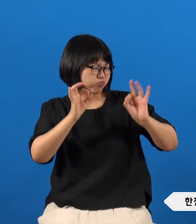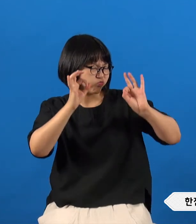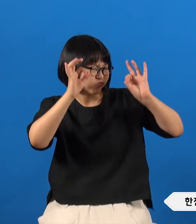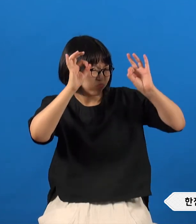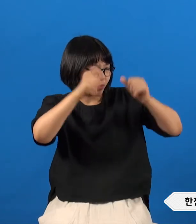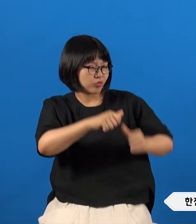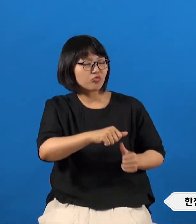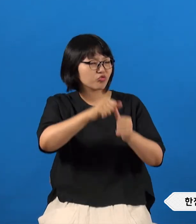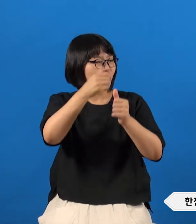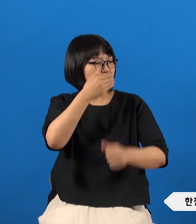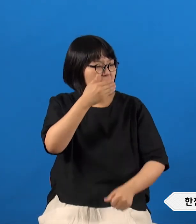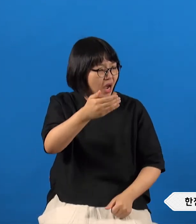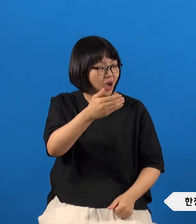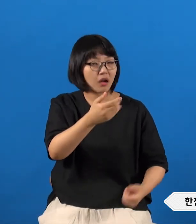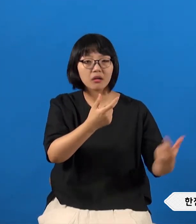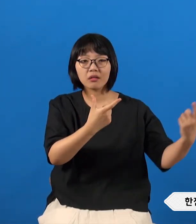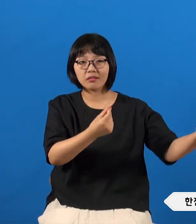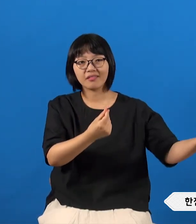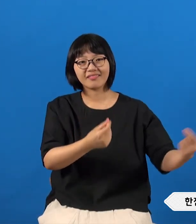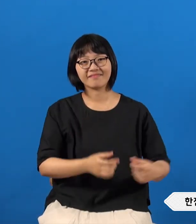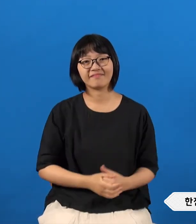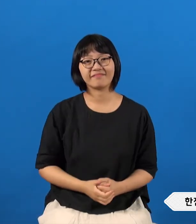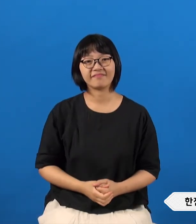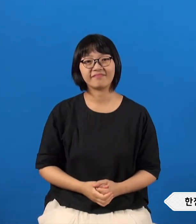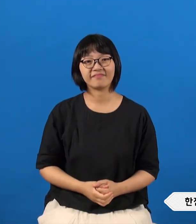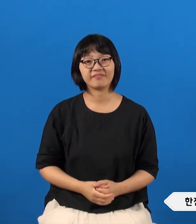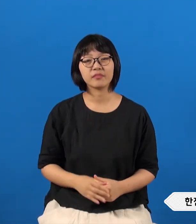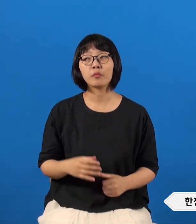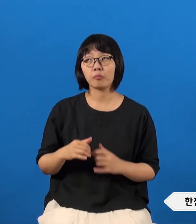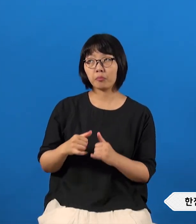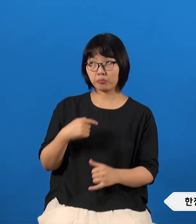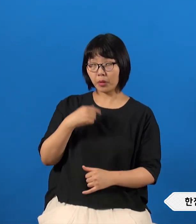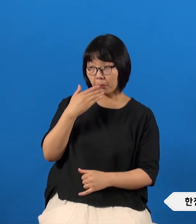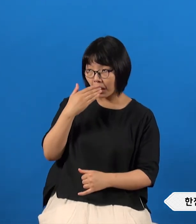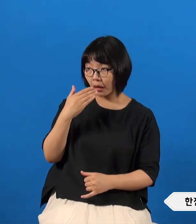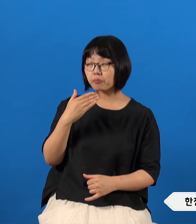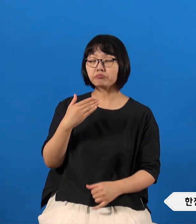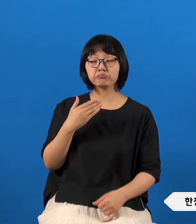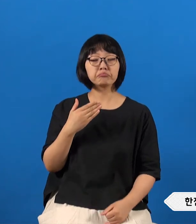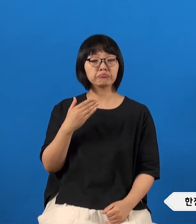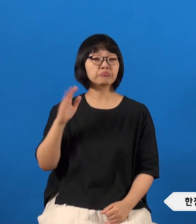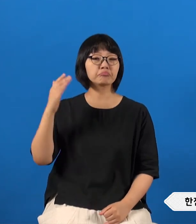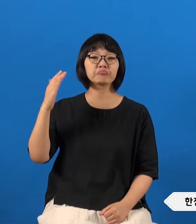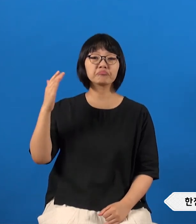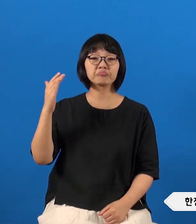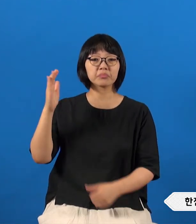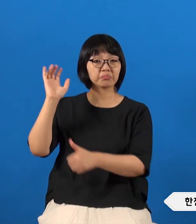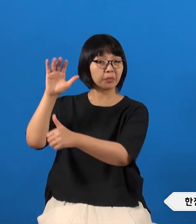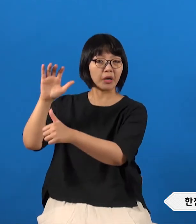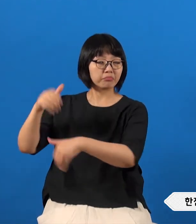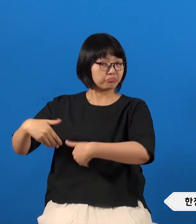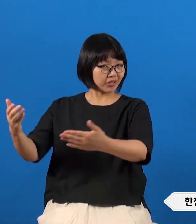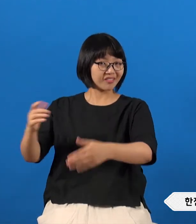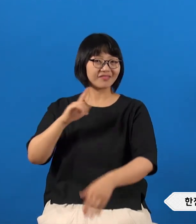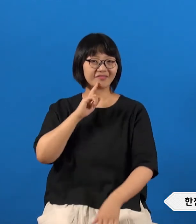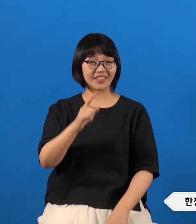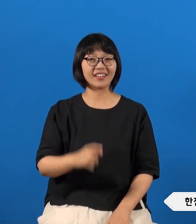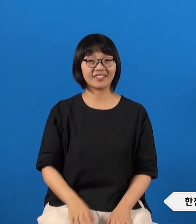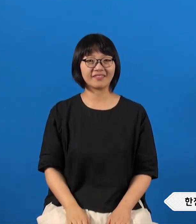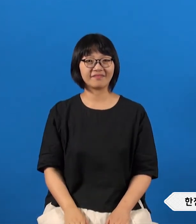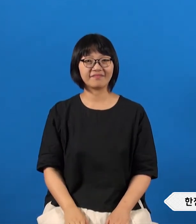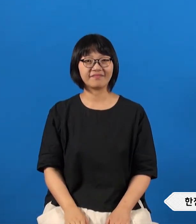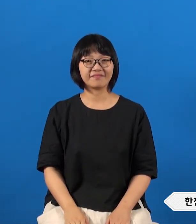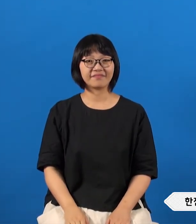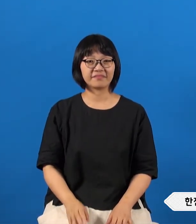수 있습니다 그런 말 아닙니까? 그건 기분 좋은 말이지요. 그래서 핍박할 이유가 없습니다. 다